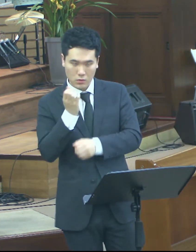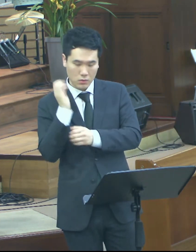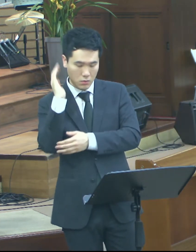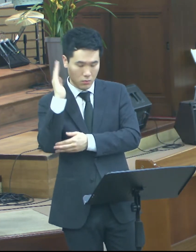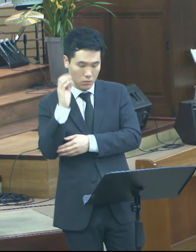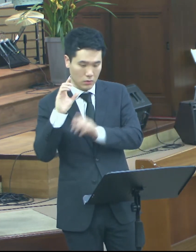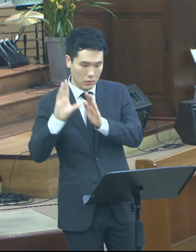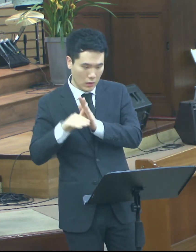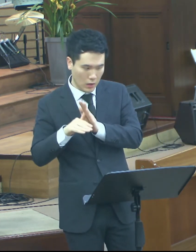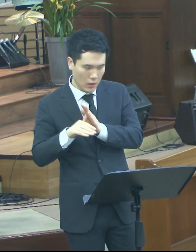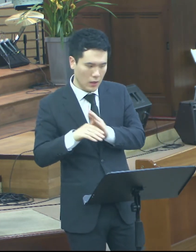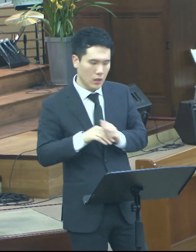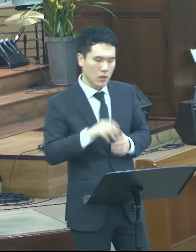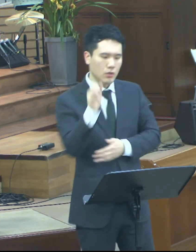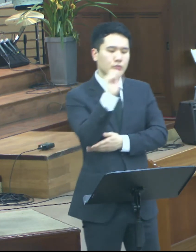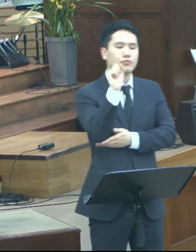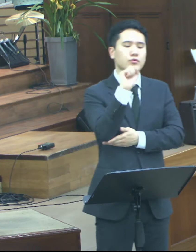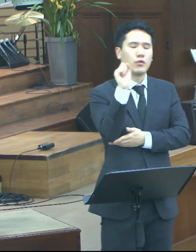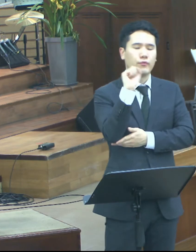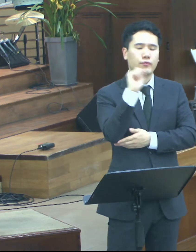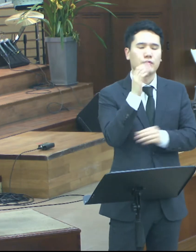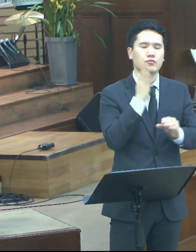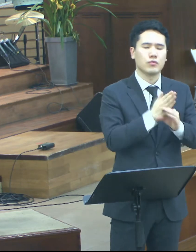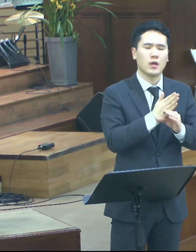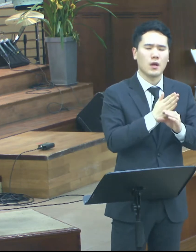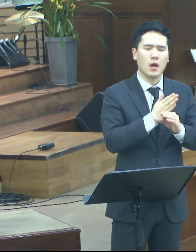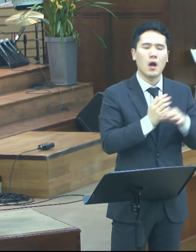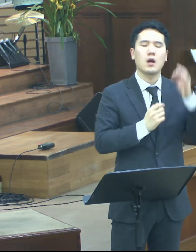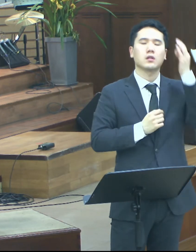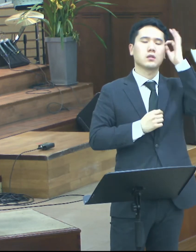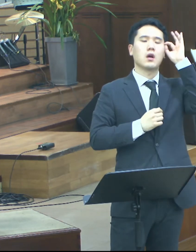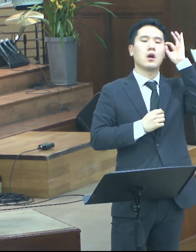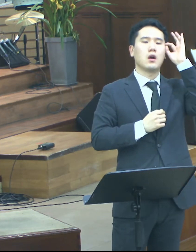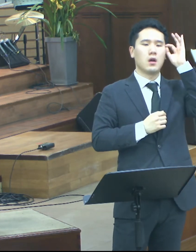하신다. 그래서 성경은